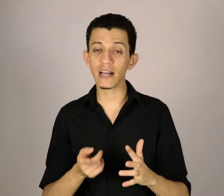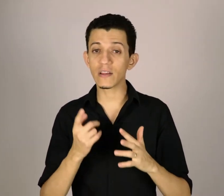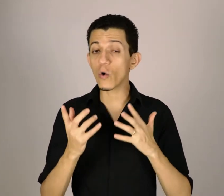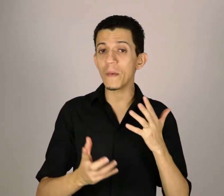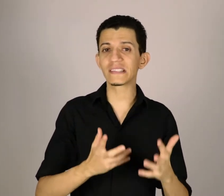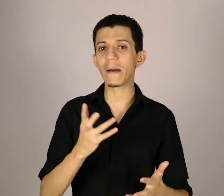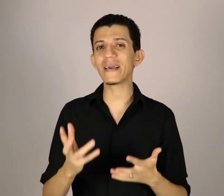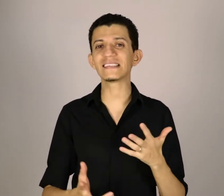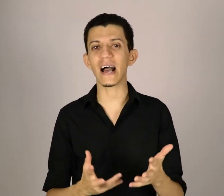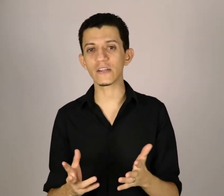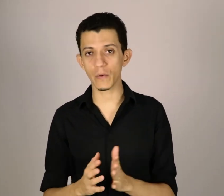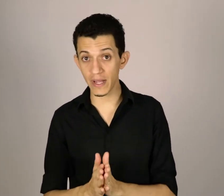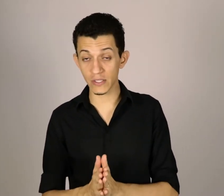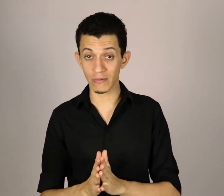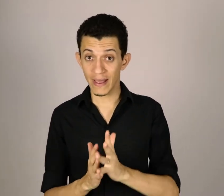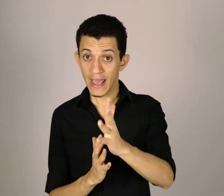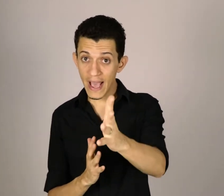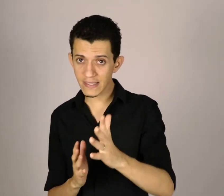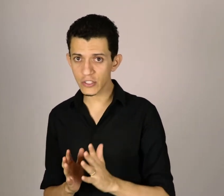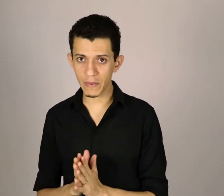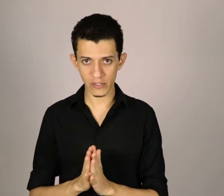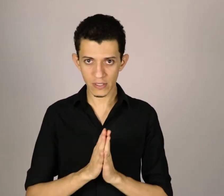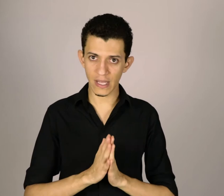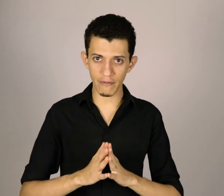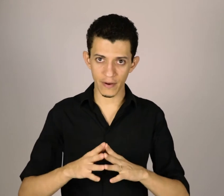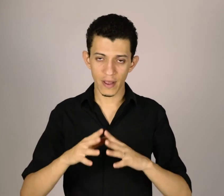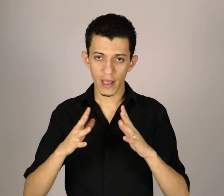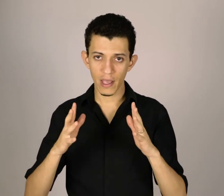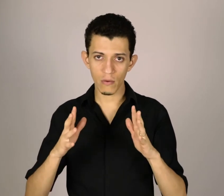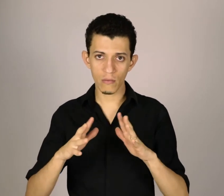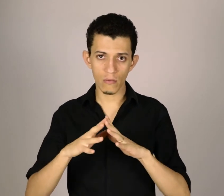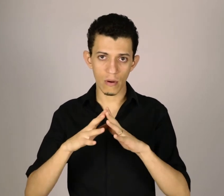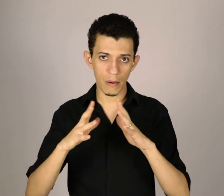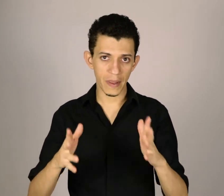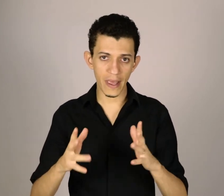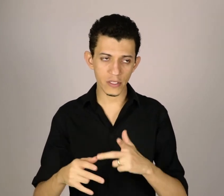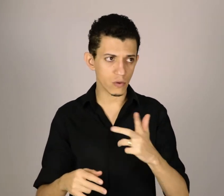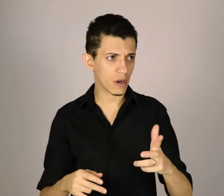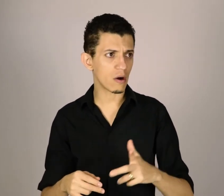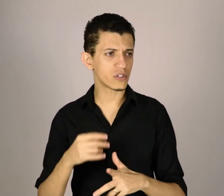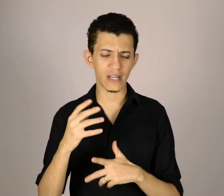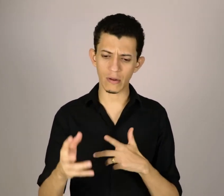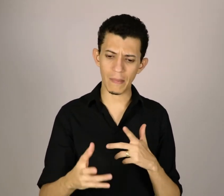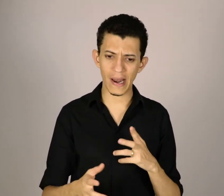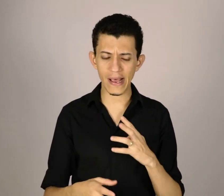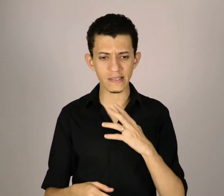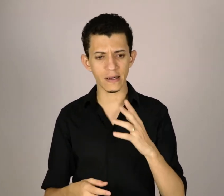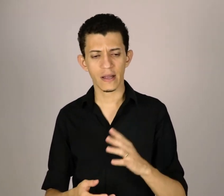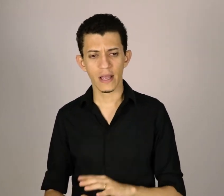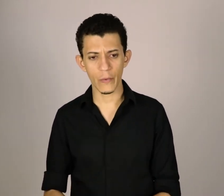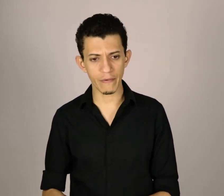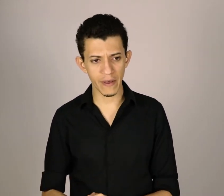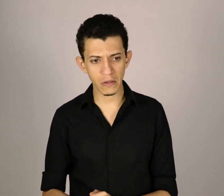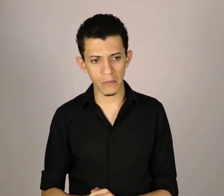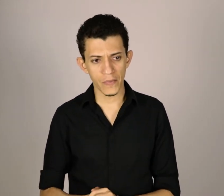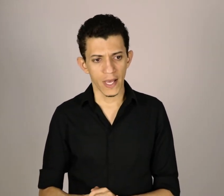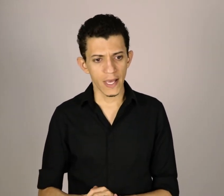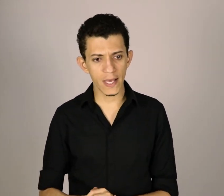então, eu comecei a pensar sobre isso. E recentemente eu estava em um ambiente, um local, tinha dado uma palestra, um evento,